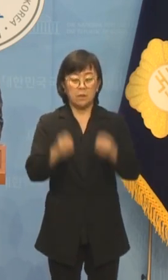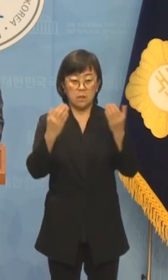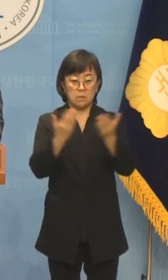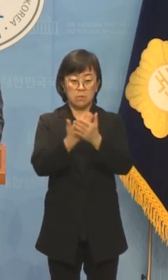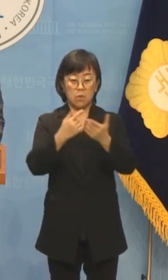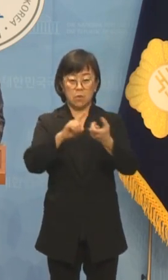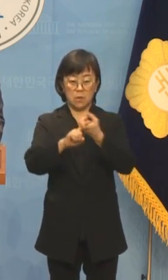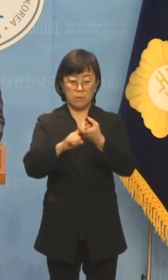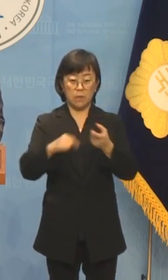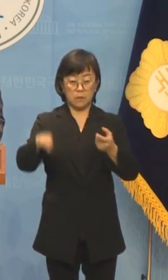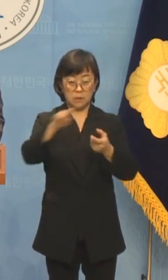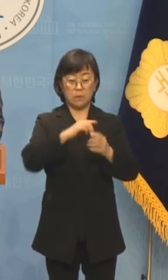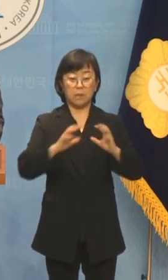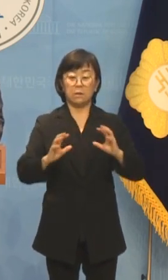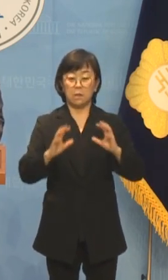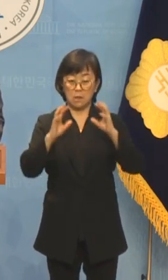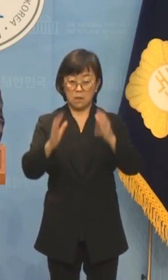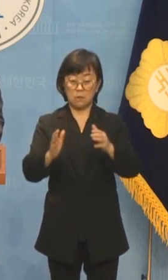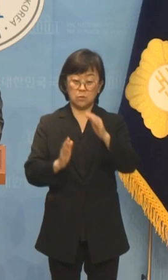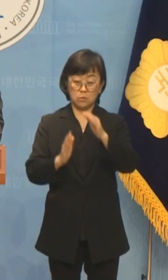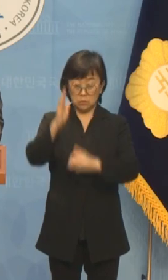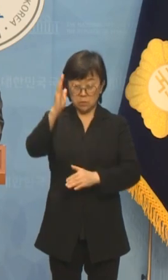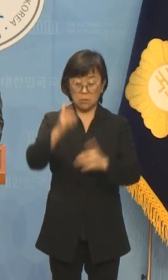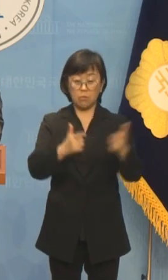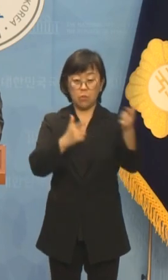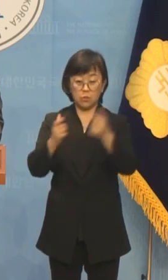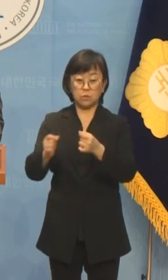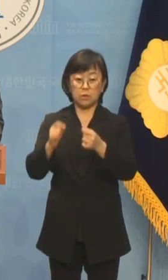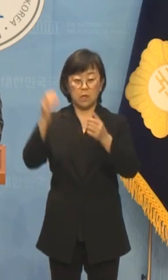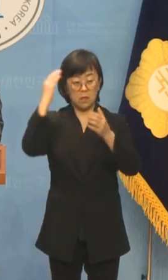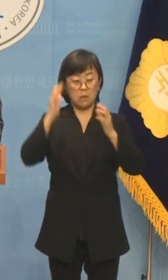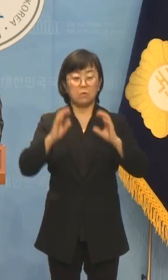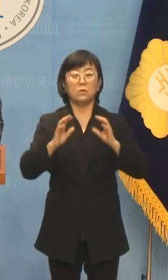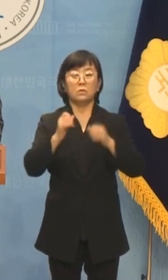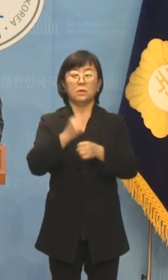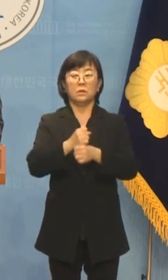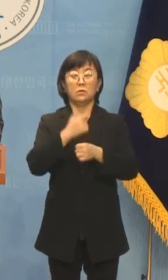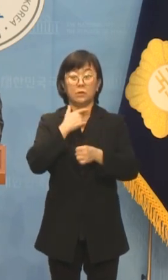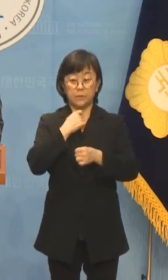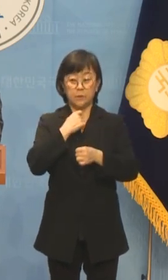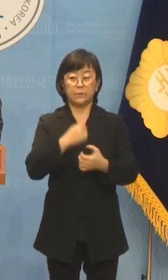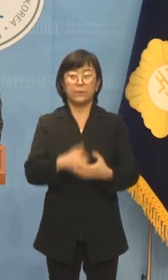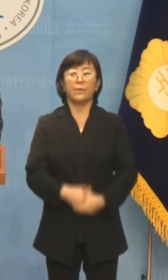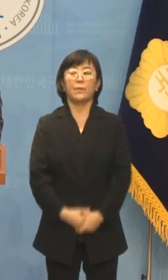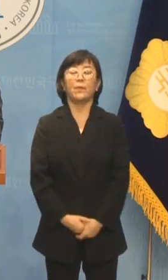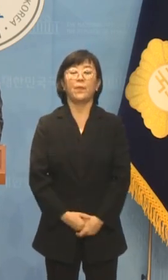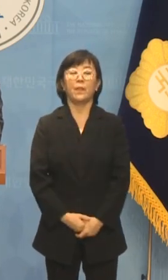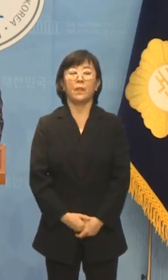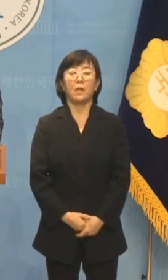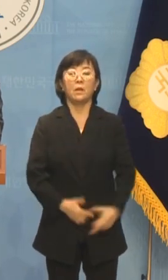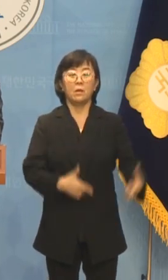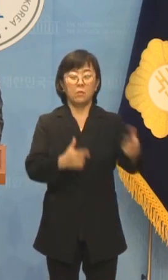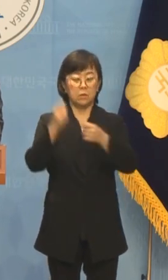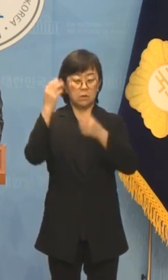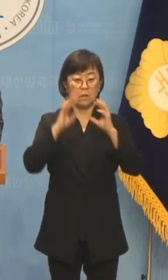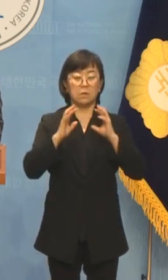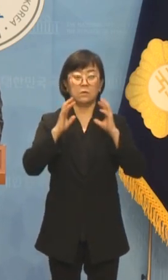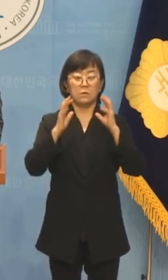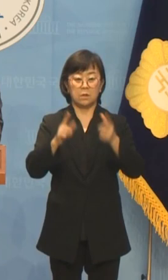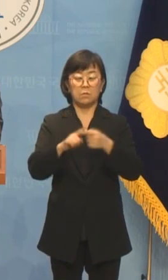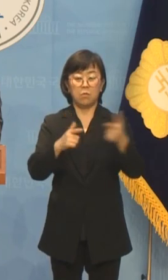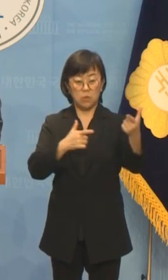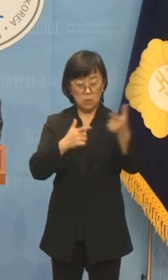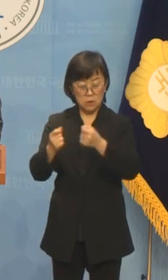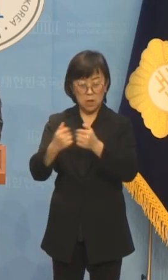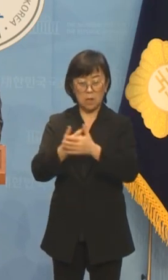새진보연합은 그들만의 나라를 넘어 모두의 대한민국을 만들어 가고자 합니다. 모두의 대한민국에서는